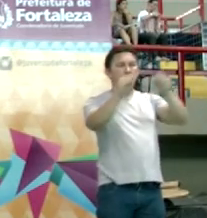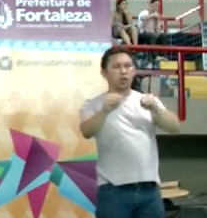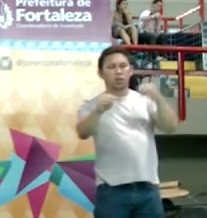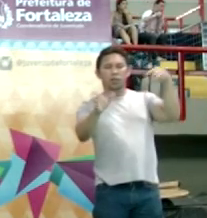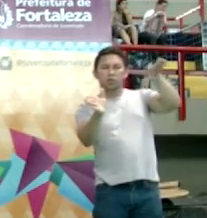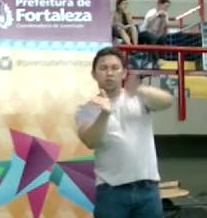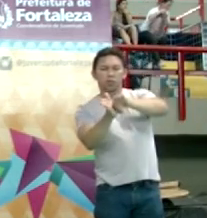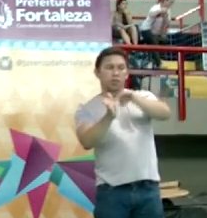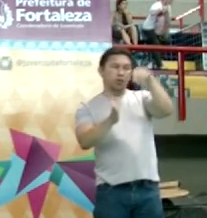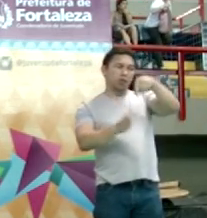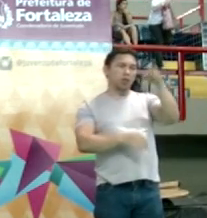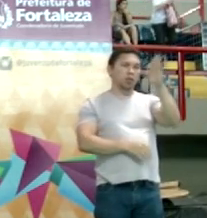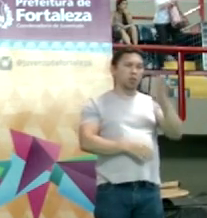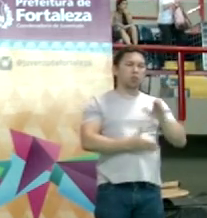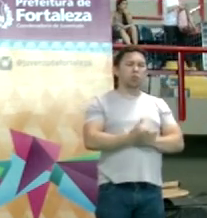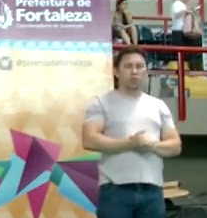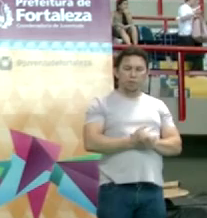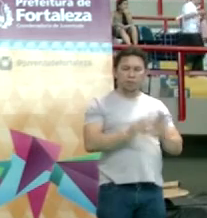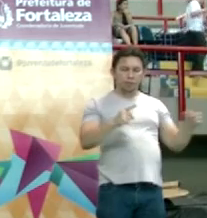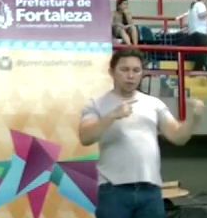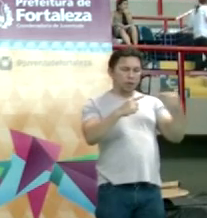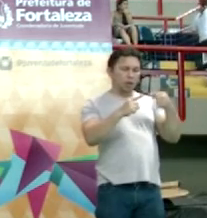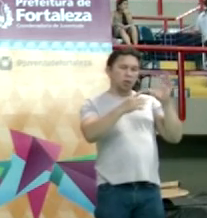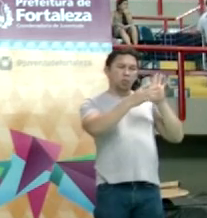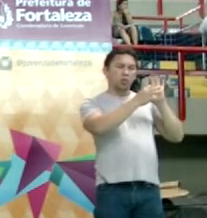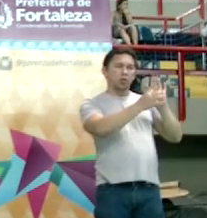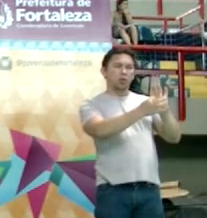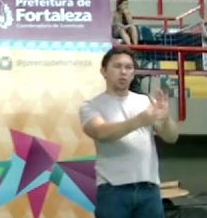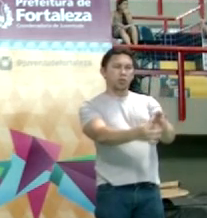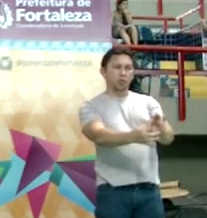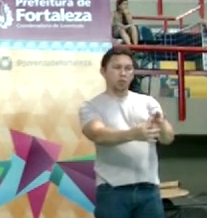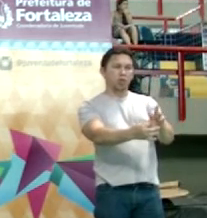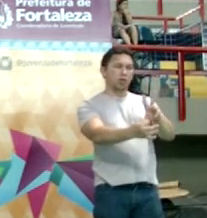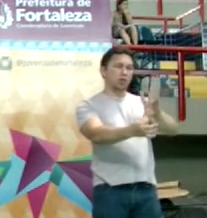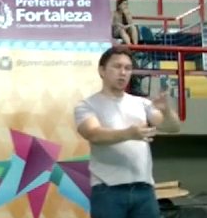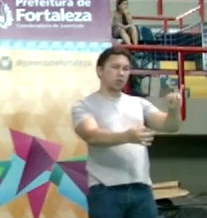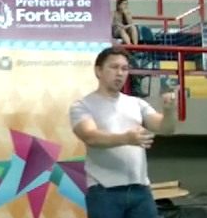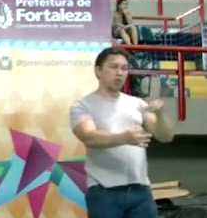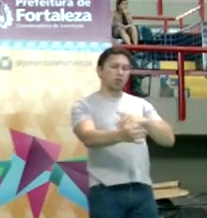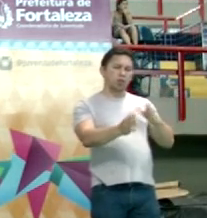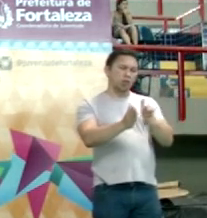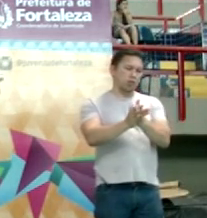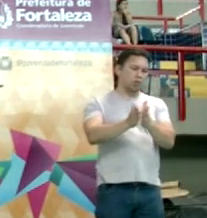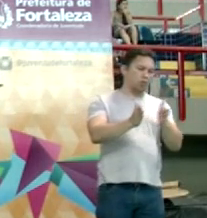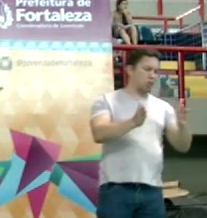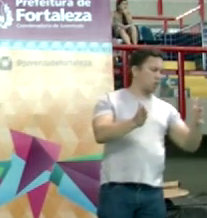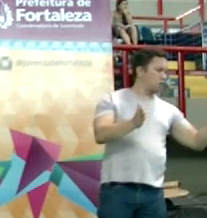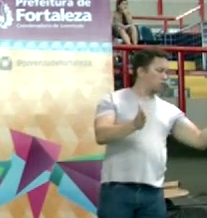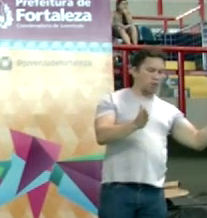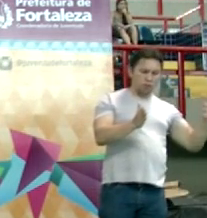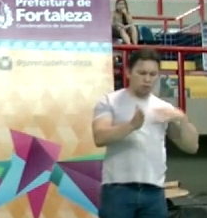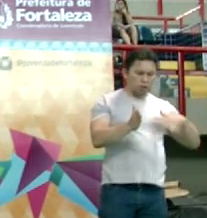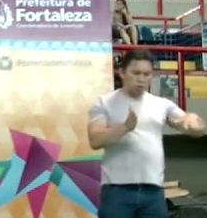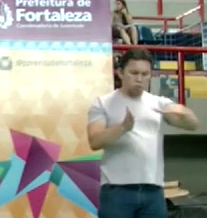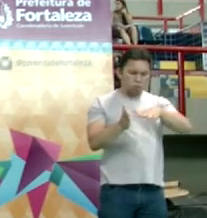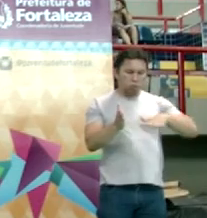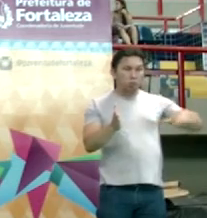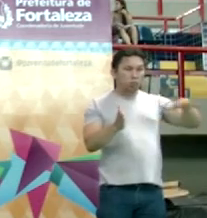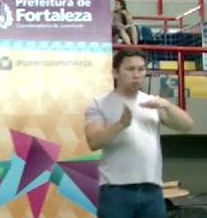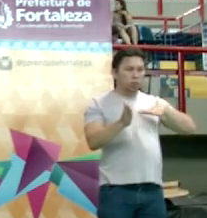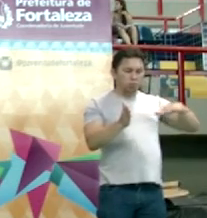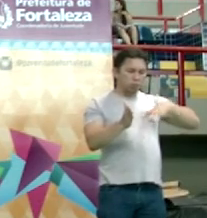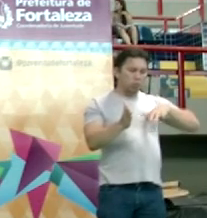beleza? Então, sempre no mesmo contexto. A gente vai fazer uma análise do contexto e